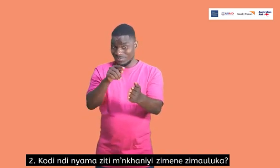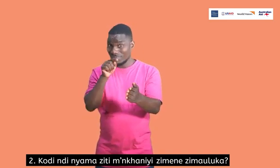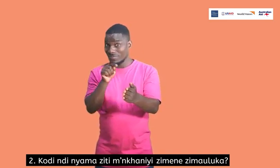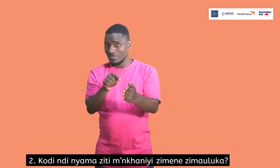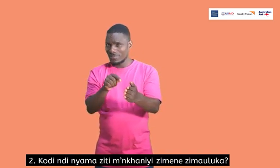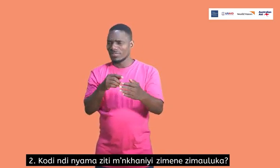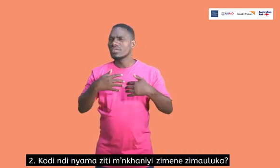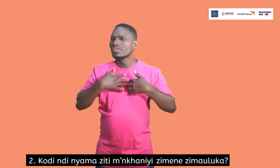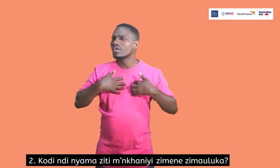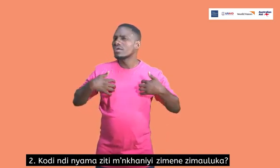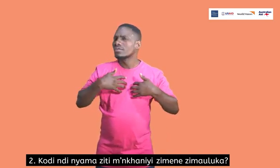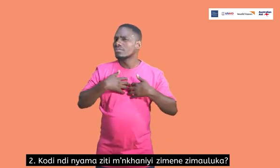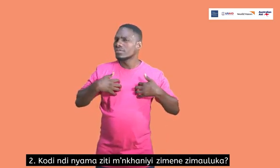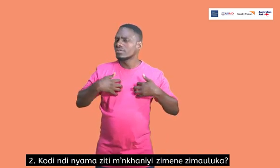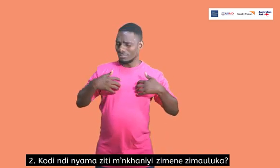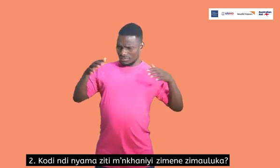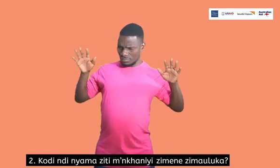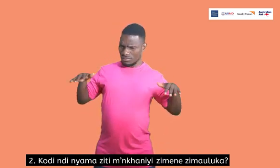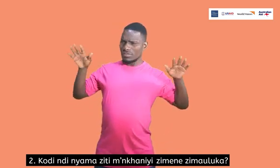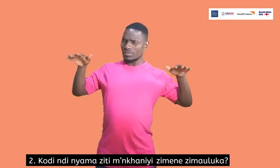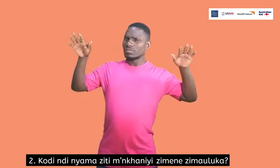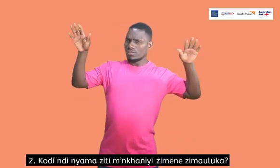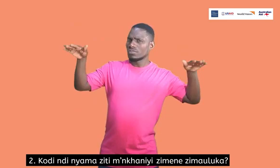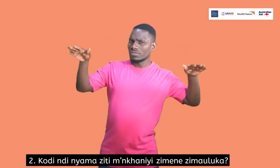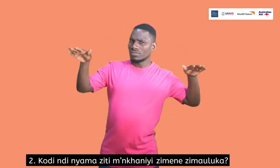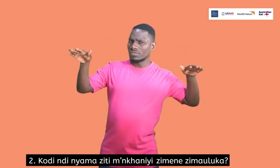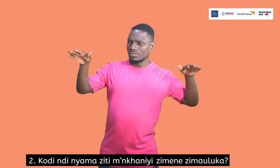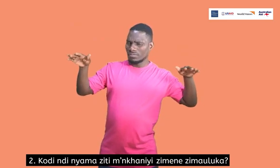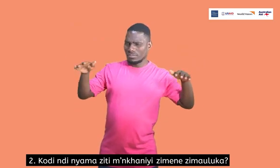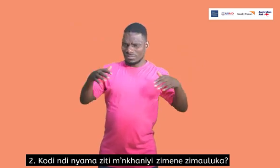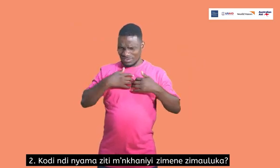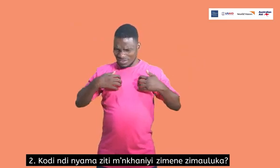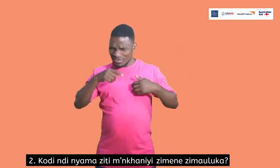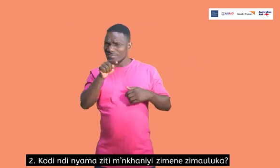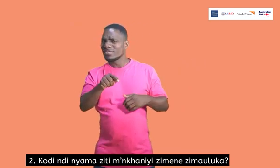Kodi ndi nyama ziti mu nkhaniyi zimene zimawuluka?